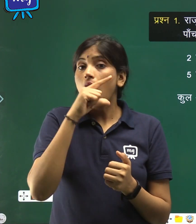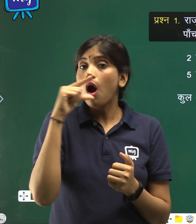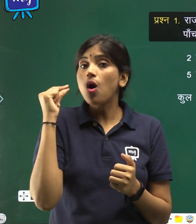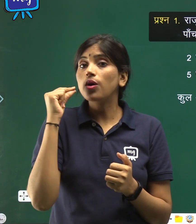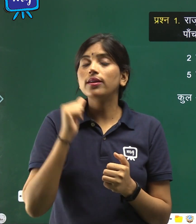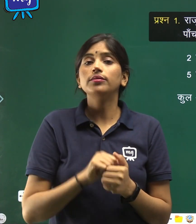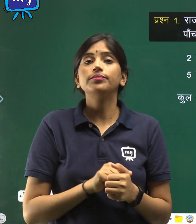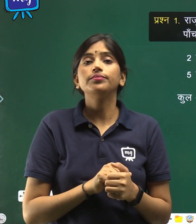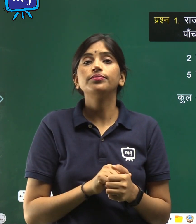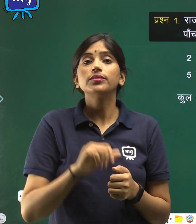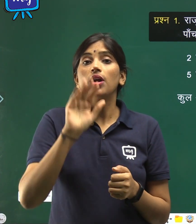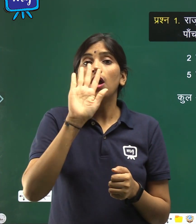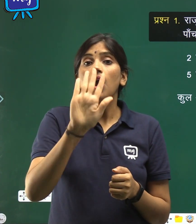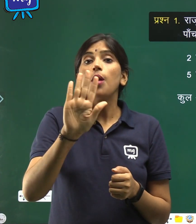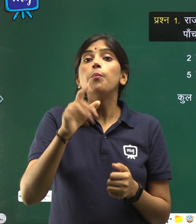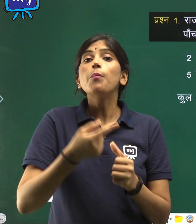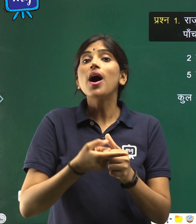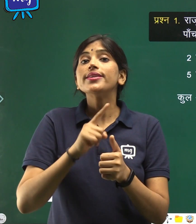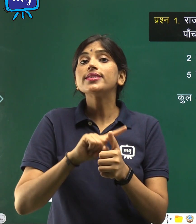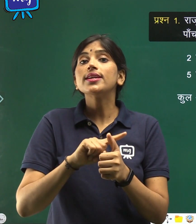और 5 के